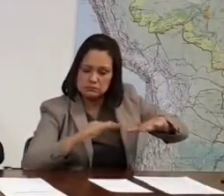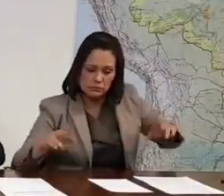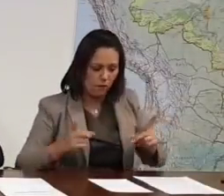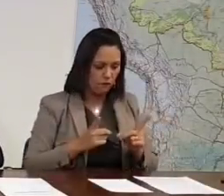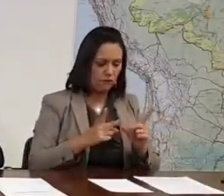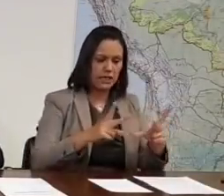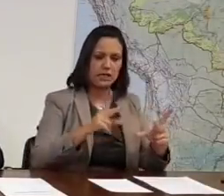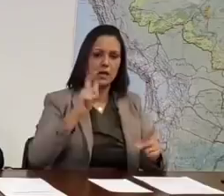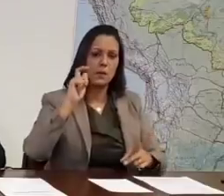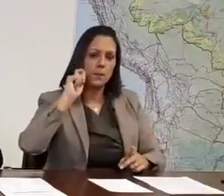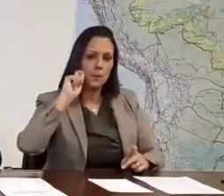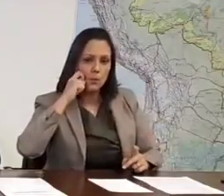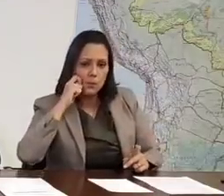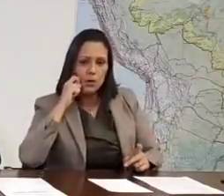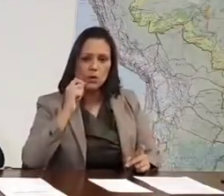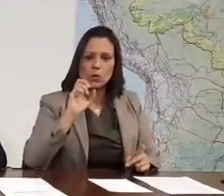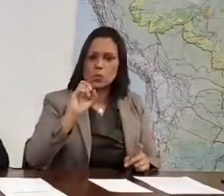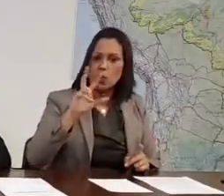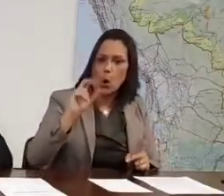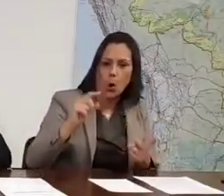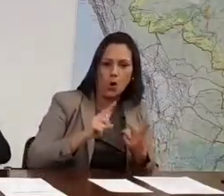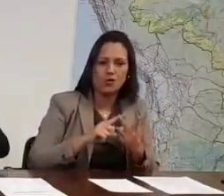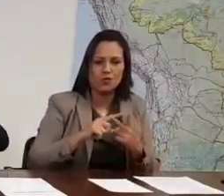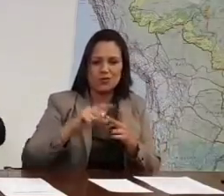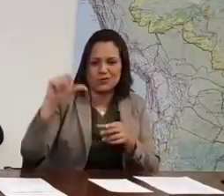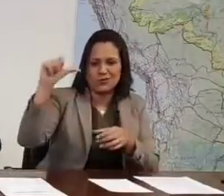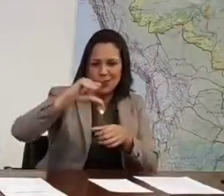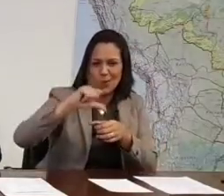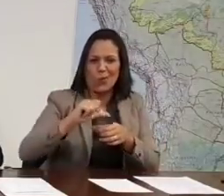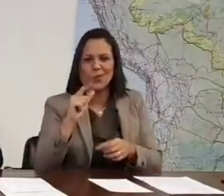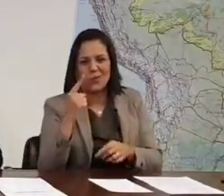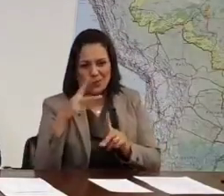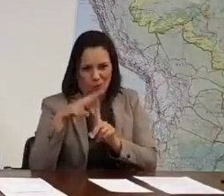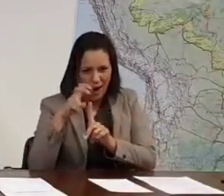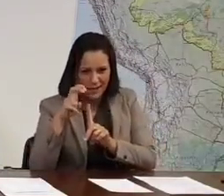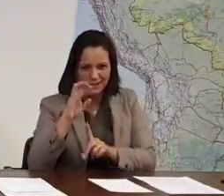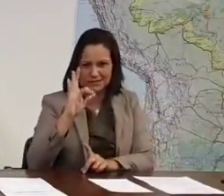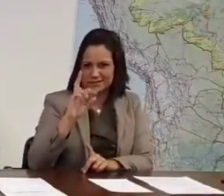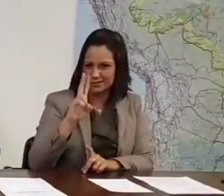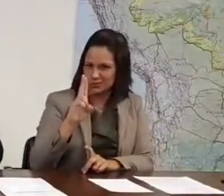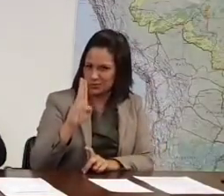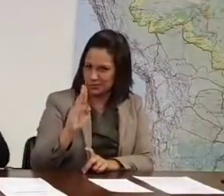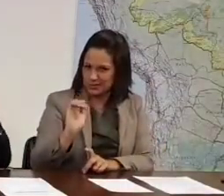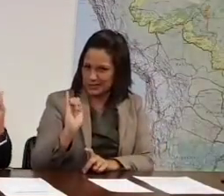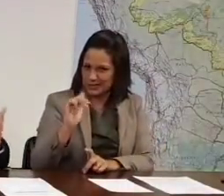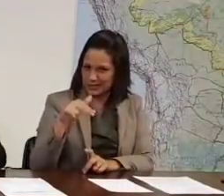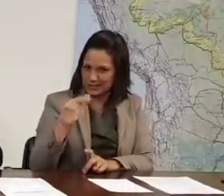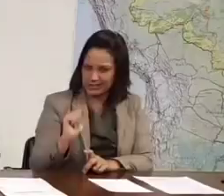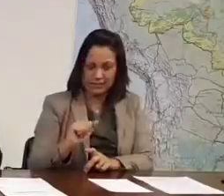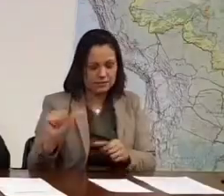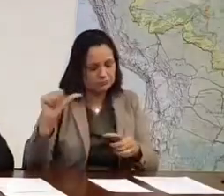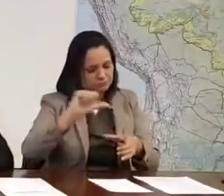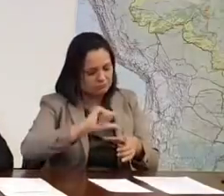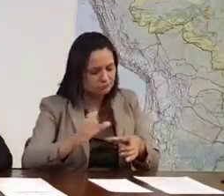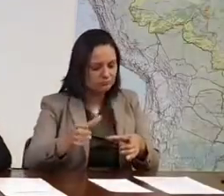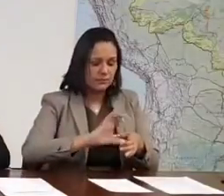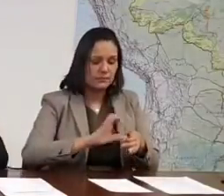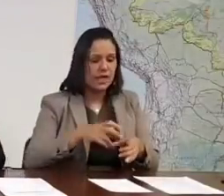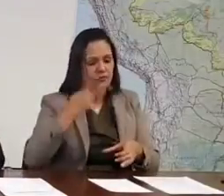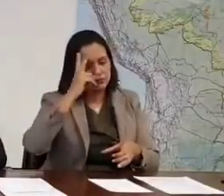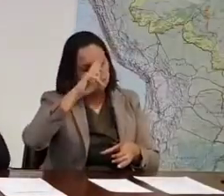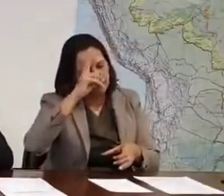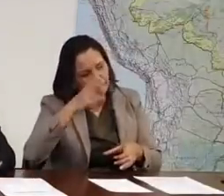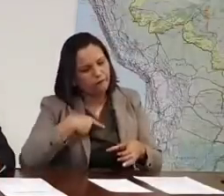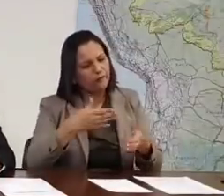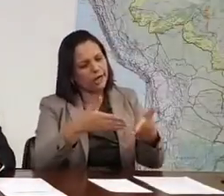pão com ovo, uma tubaína, tá certo? Familiar. E daí ele começa a falar da peregrinação dele, licença